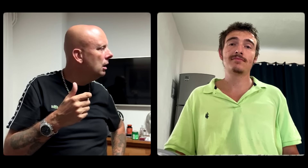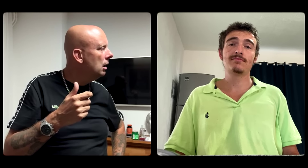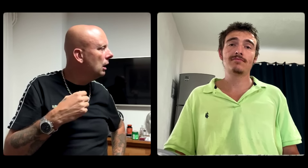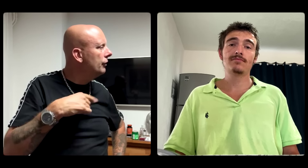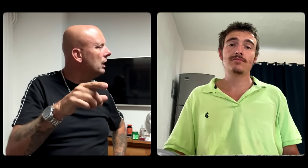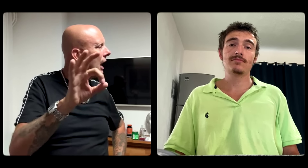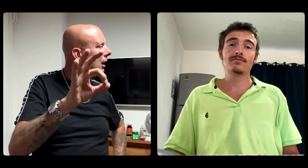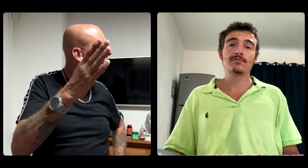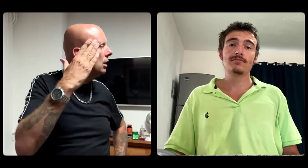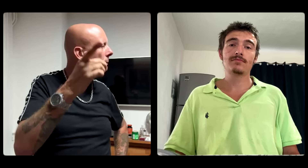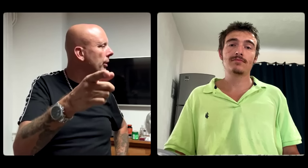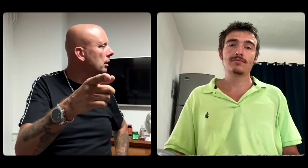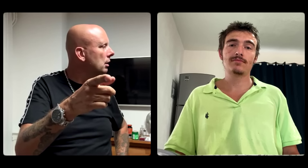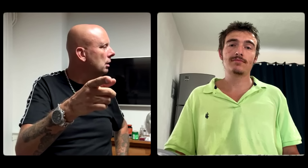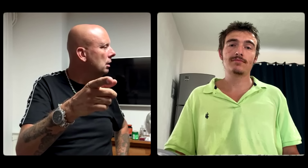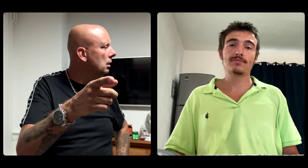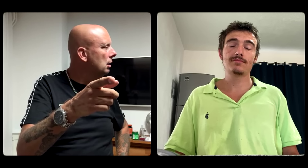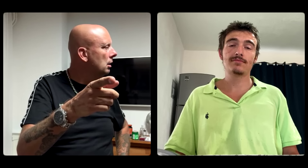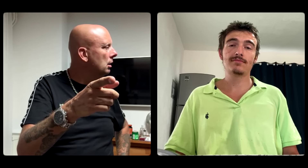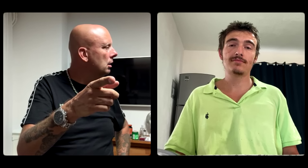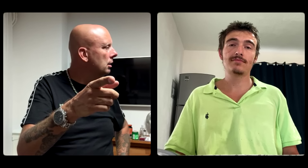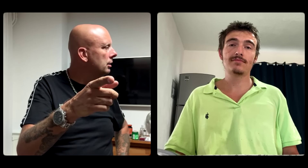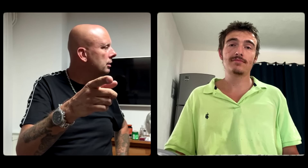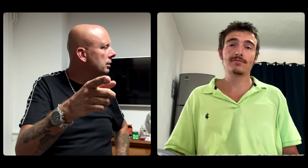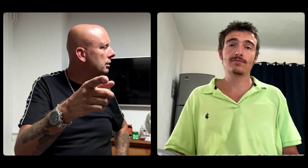Ja, het is eigenlijk knap.